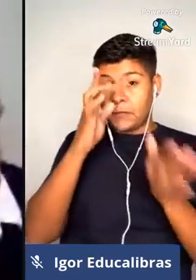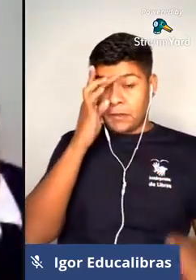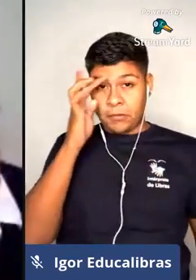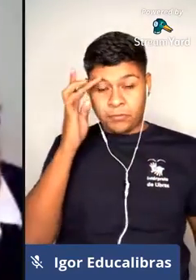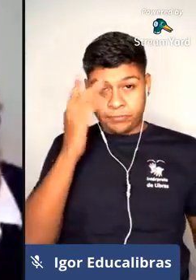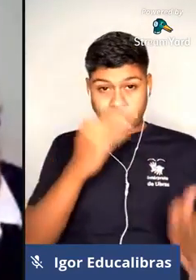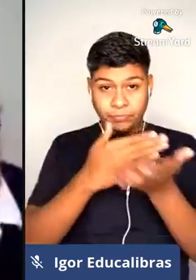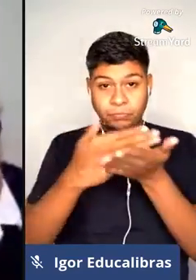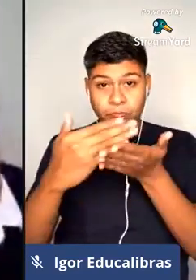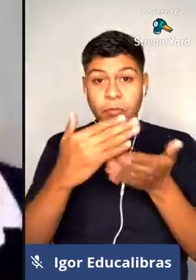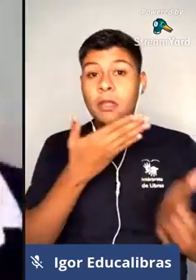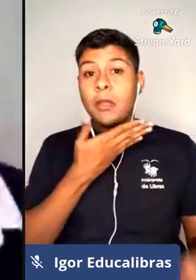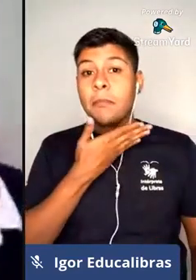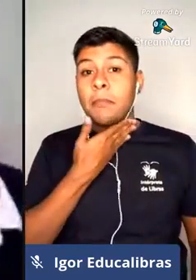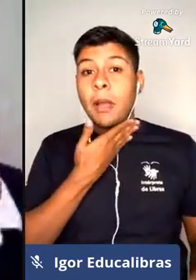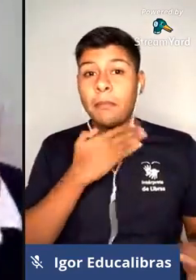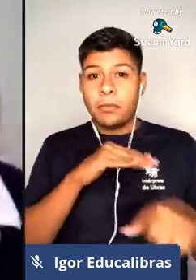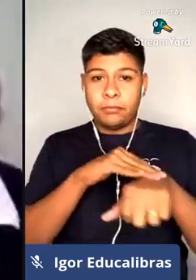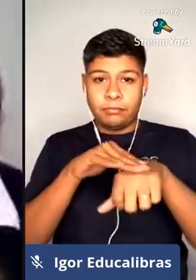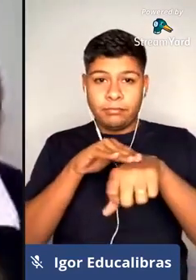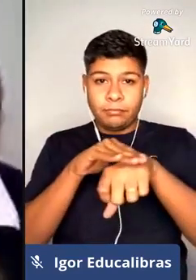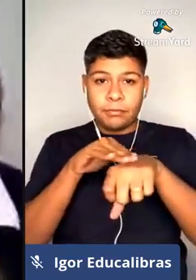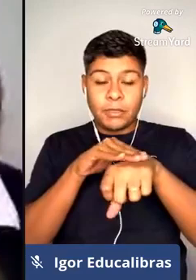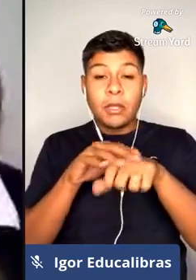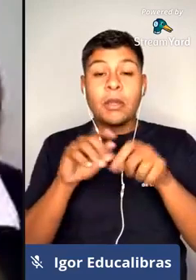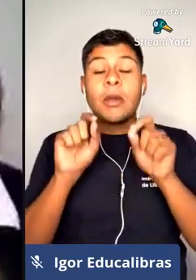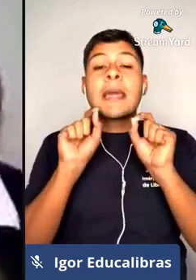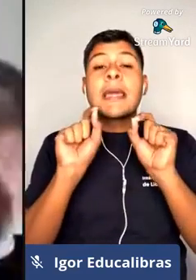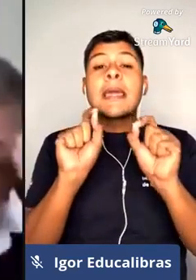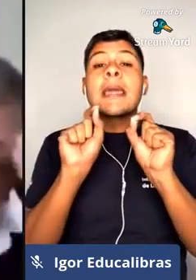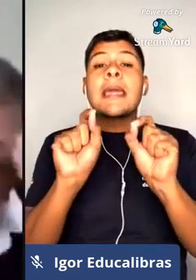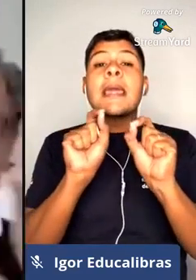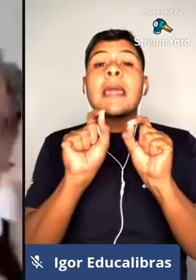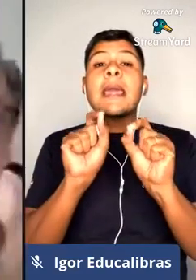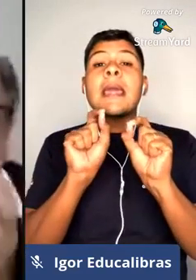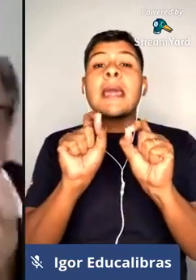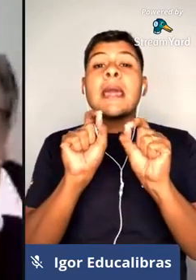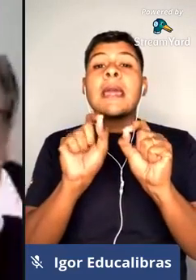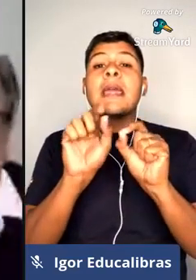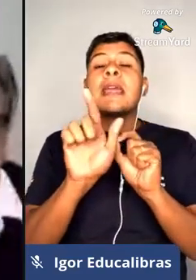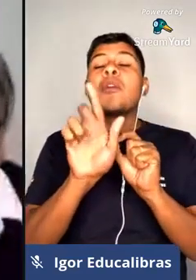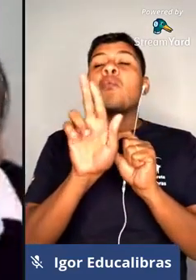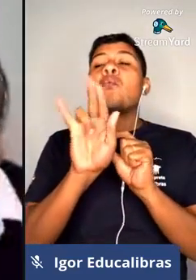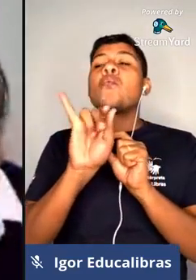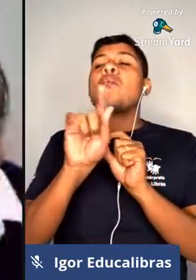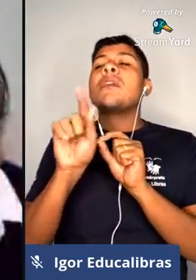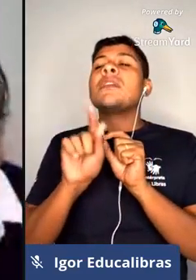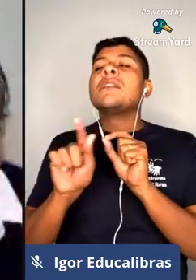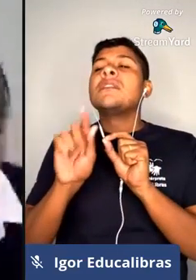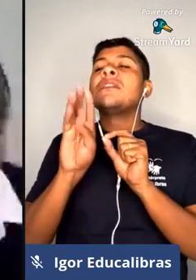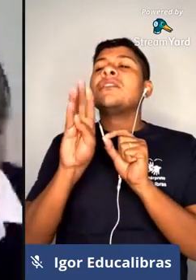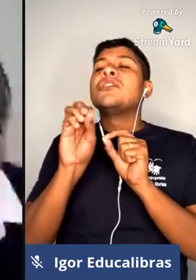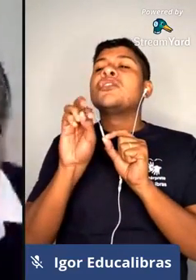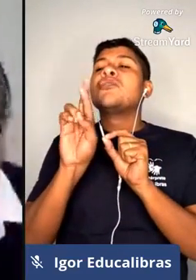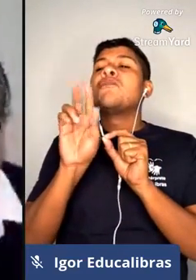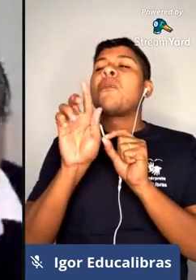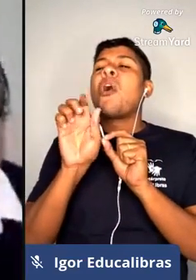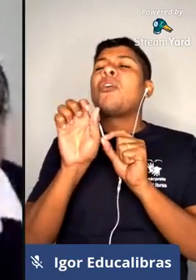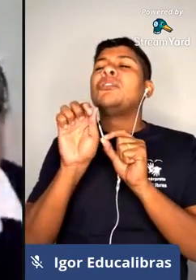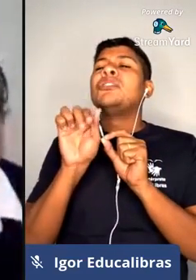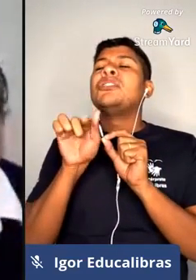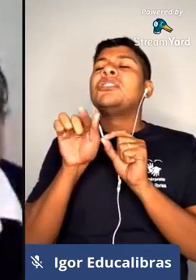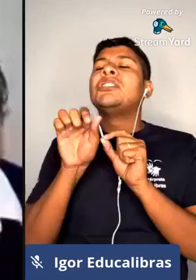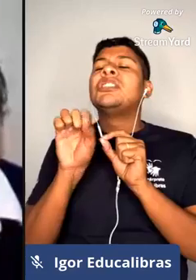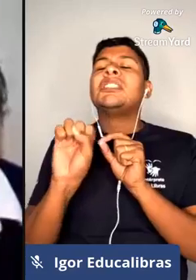começar o bate-papo, o seguinte: quem é o Luiz Bósio? Conta para a gente quem é o Luiz